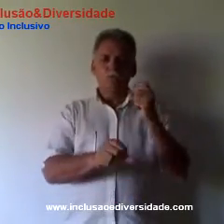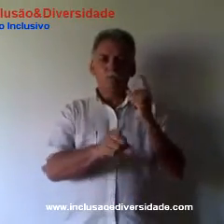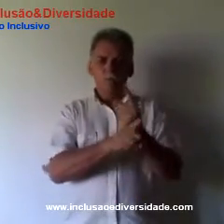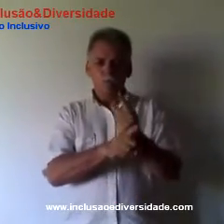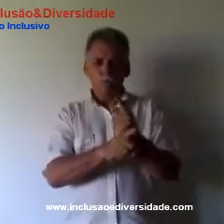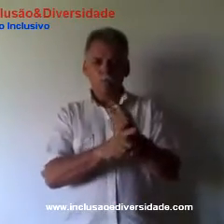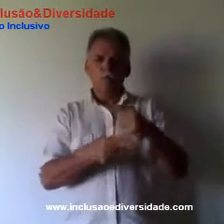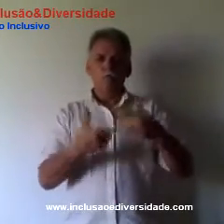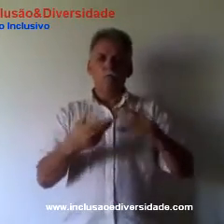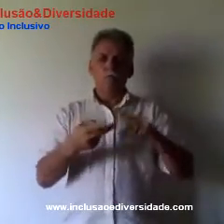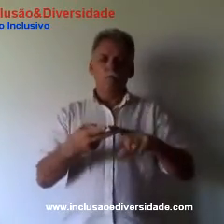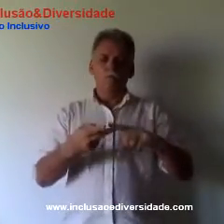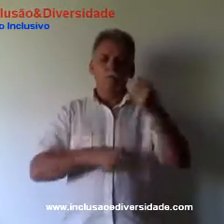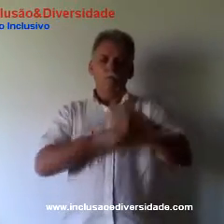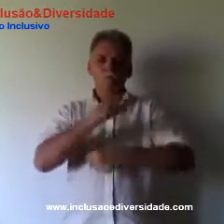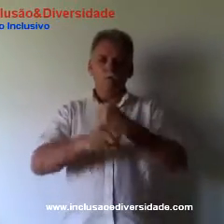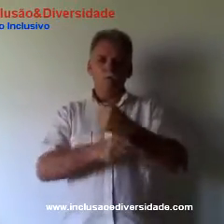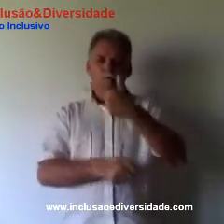Reatec